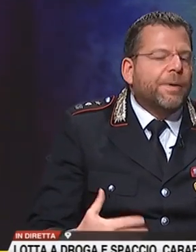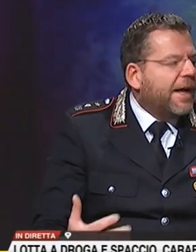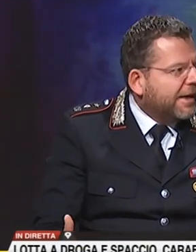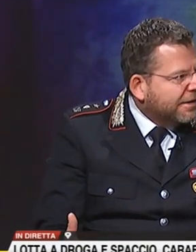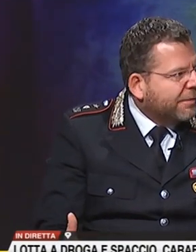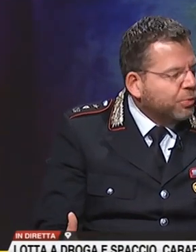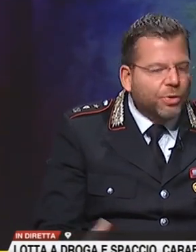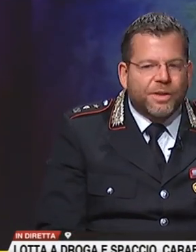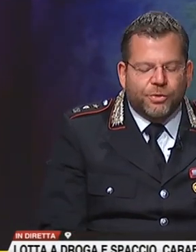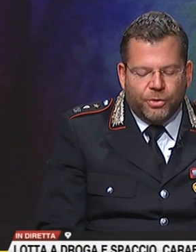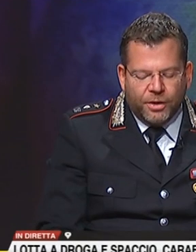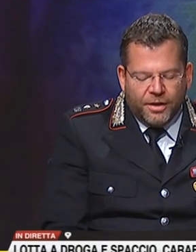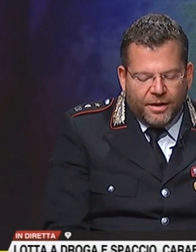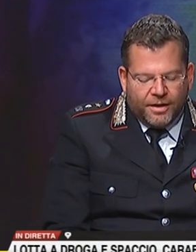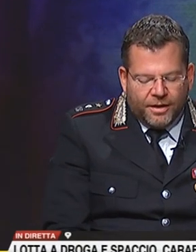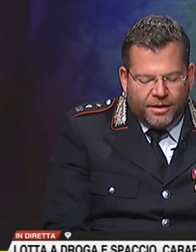quello di superare appunto